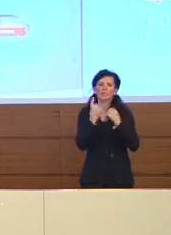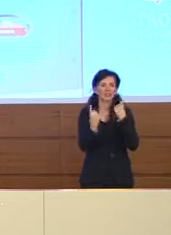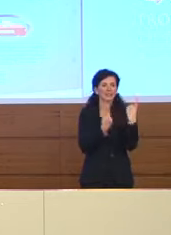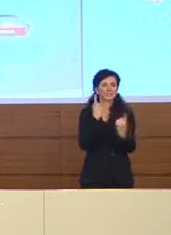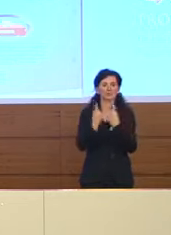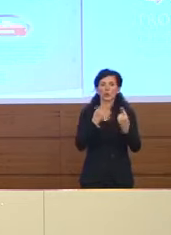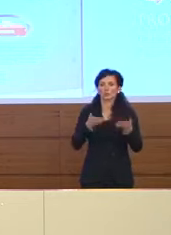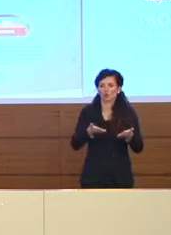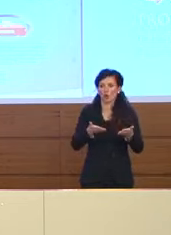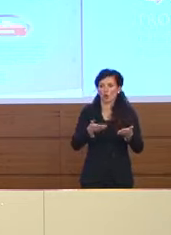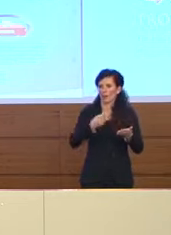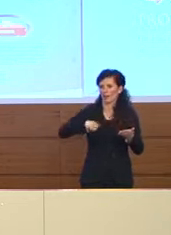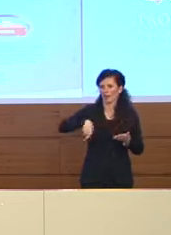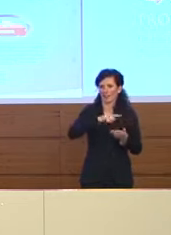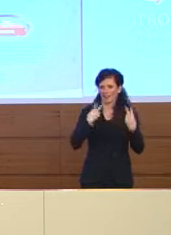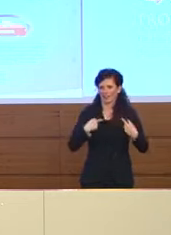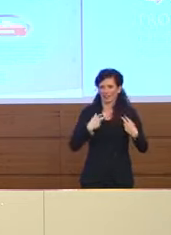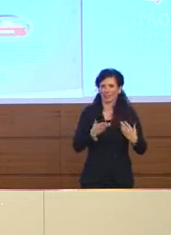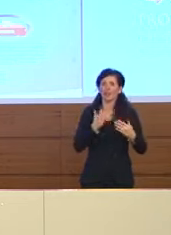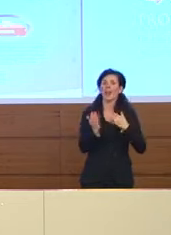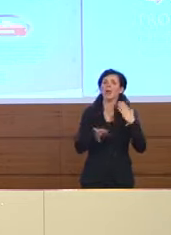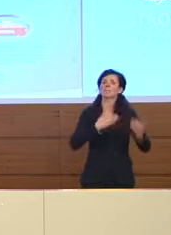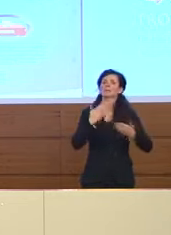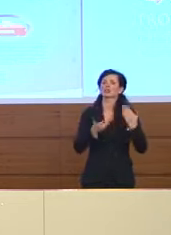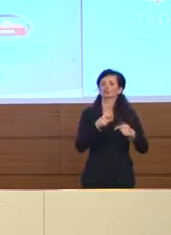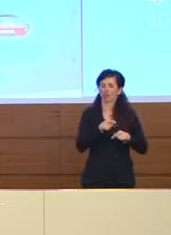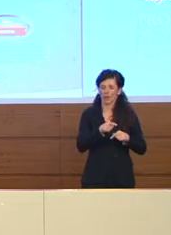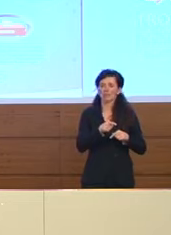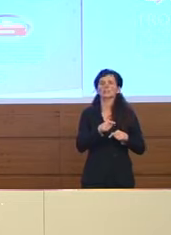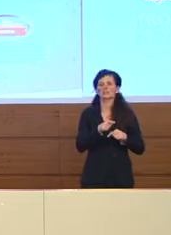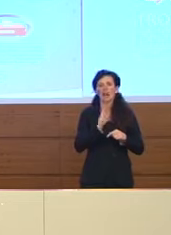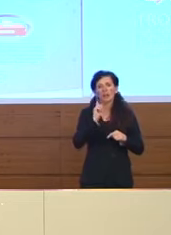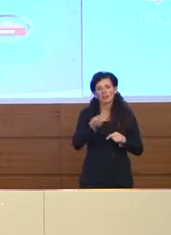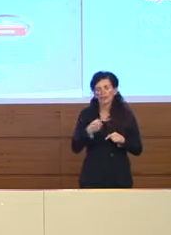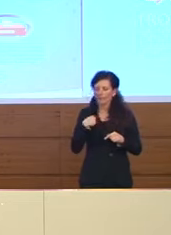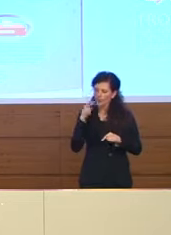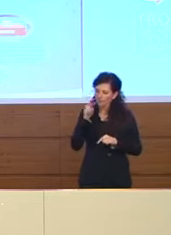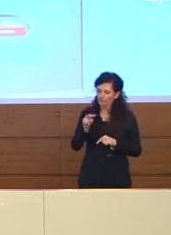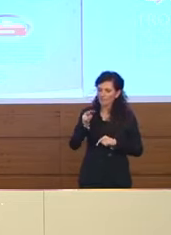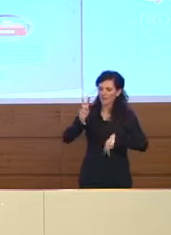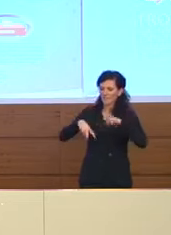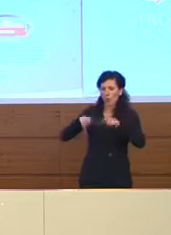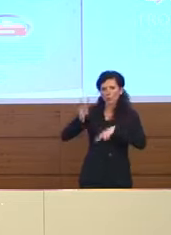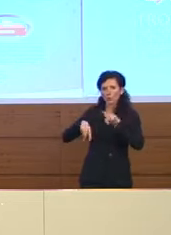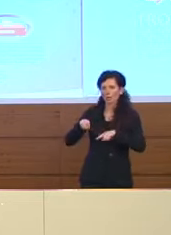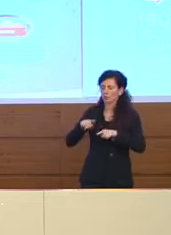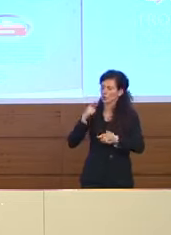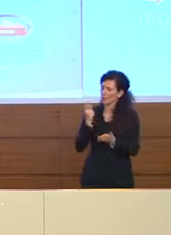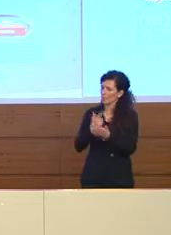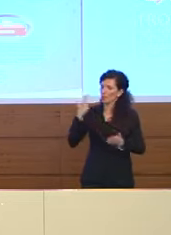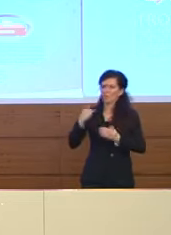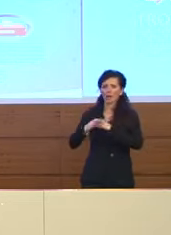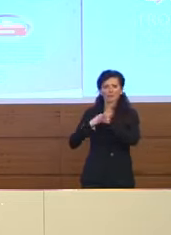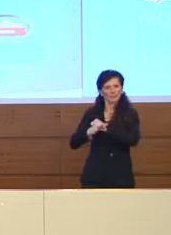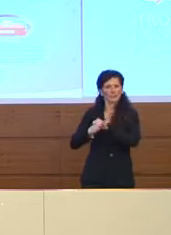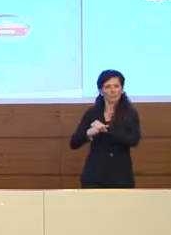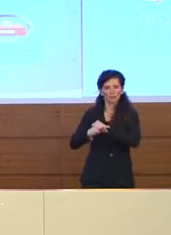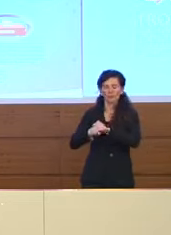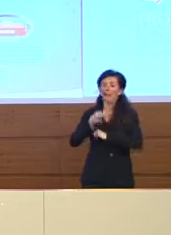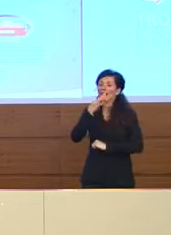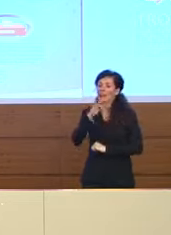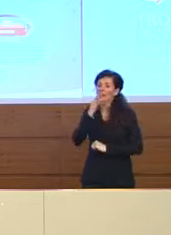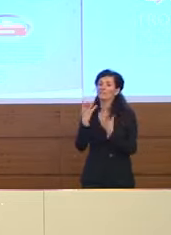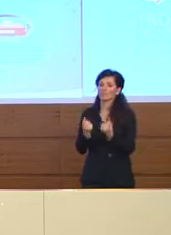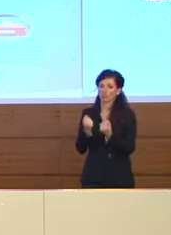possibile coniugare efficienze di valutazione e rigore nella stesso rigore che